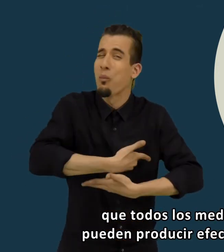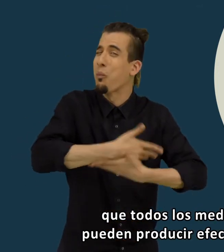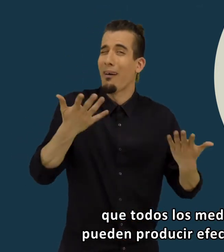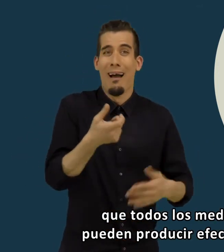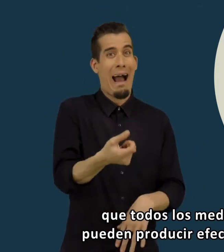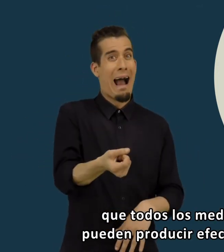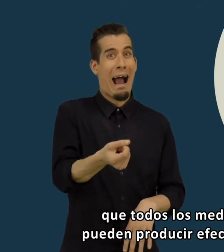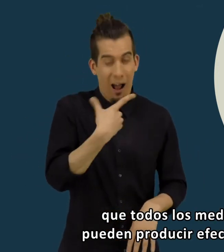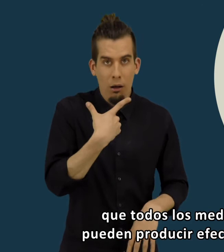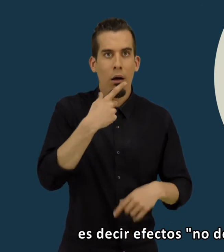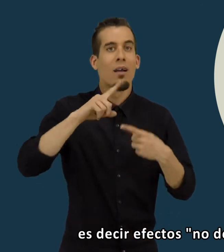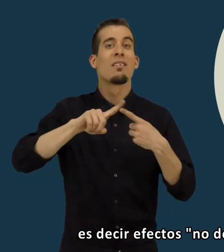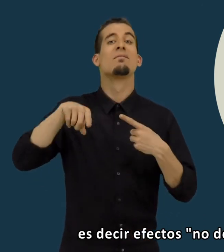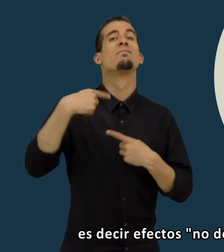pueden producir efectos adversos,